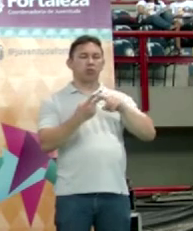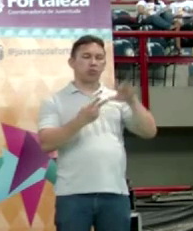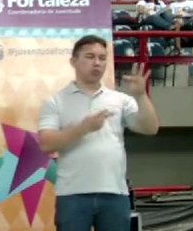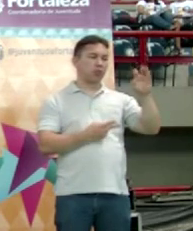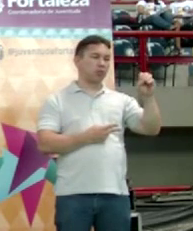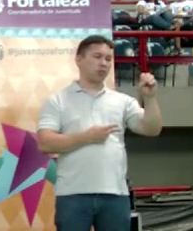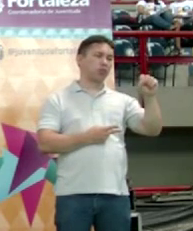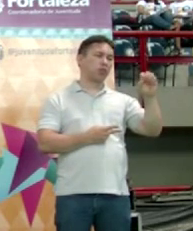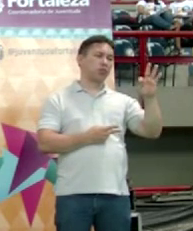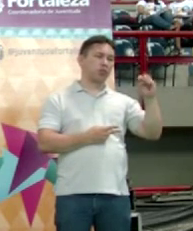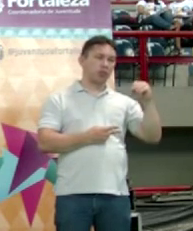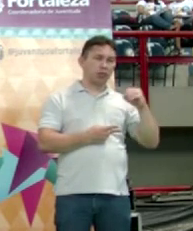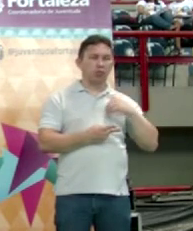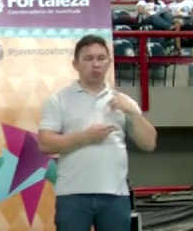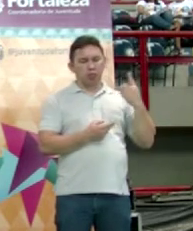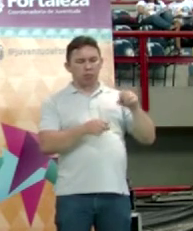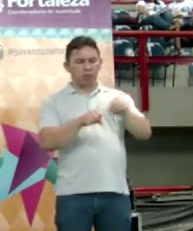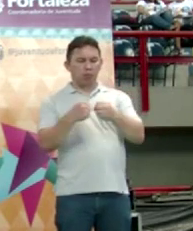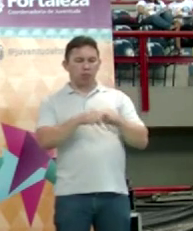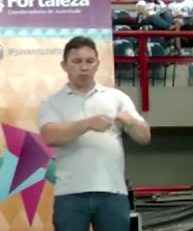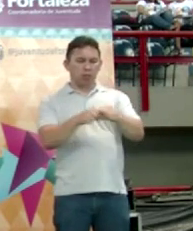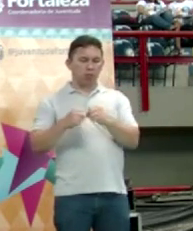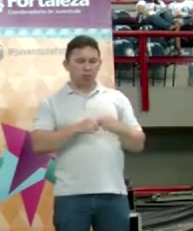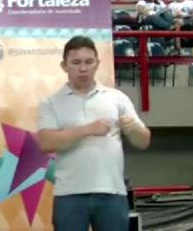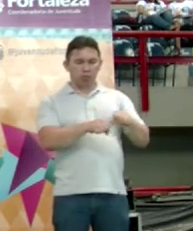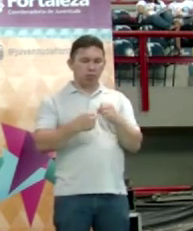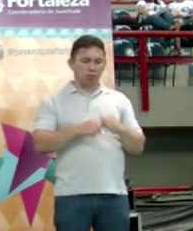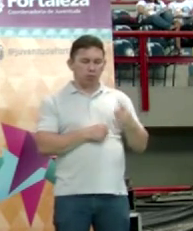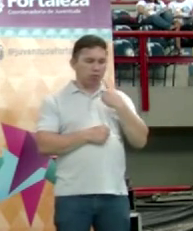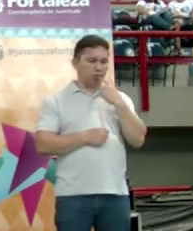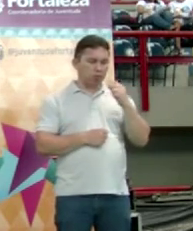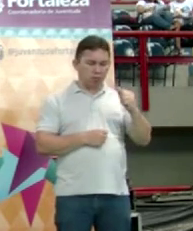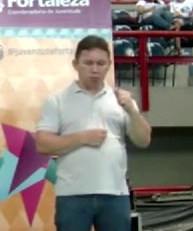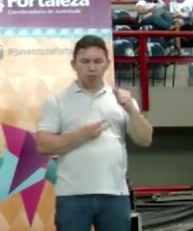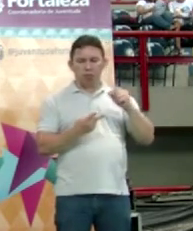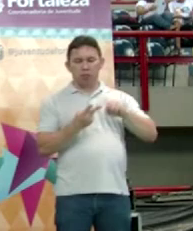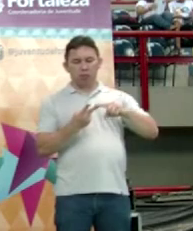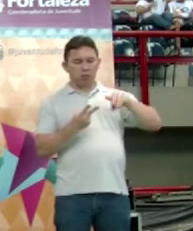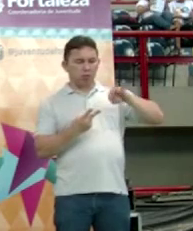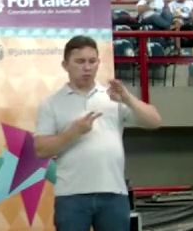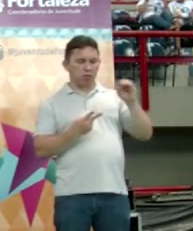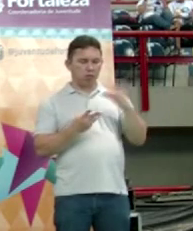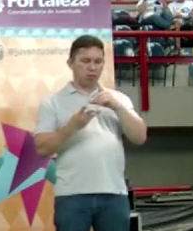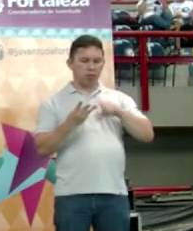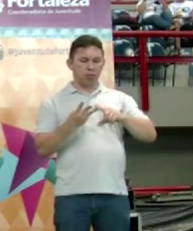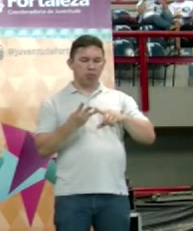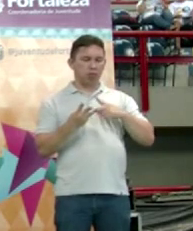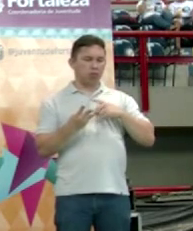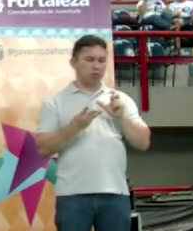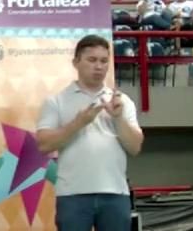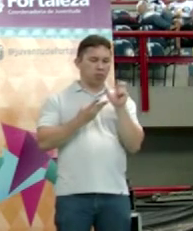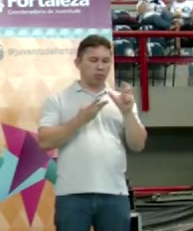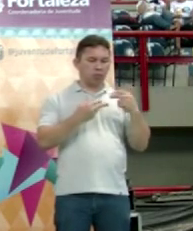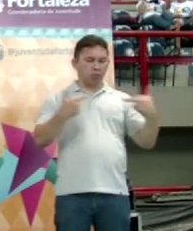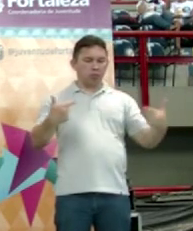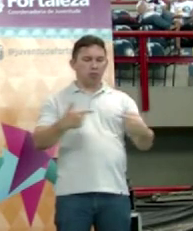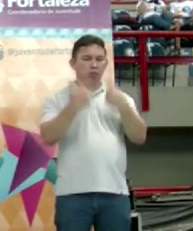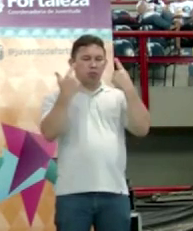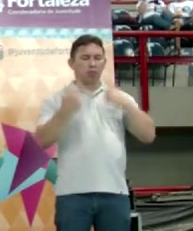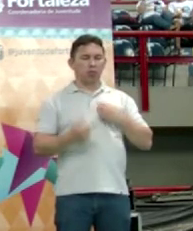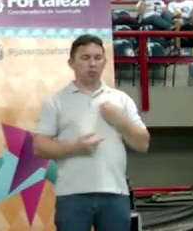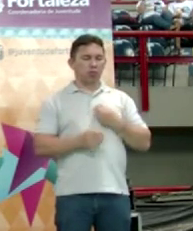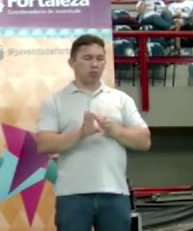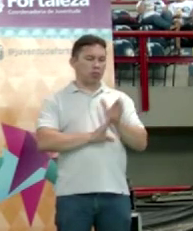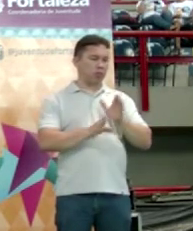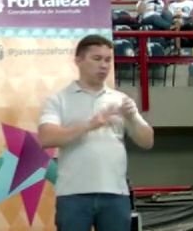fósforo. Os produtos da degradação são o ácido aminometametil sulfônico e o N-metilglicina. Ele dá aí